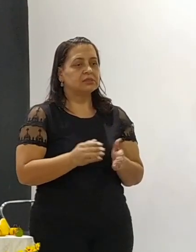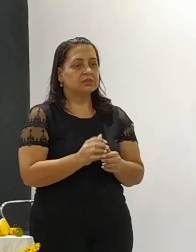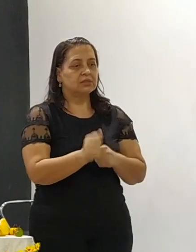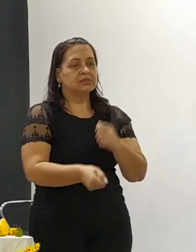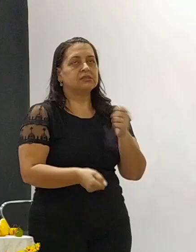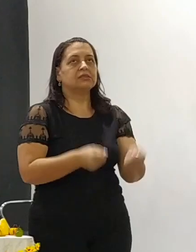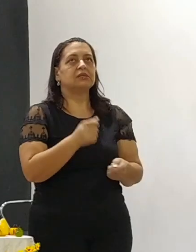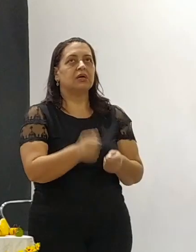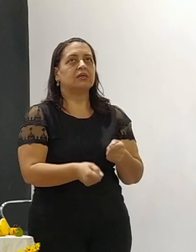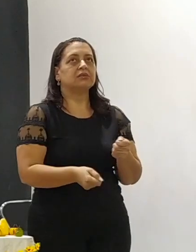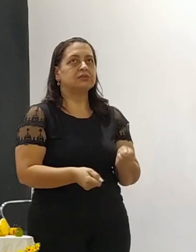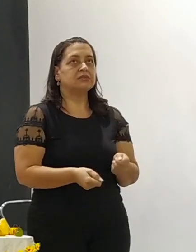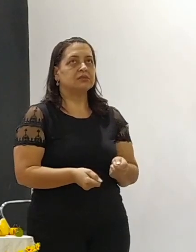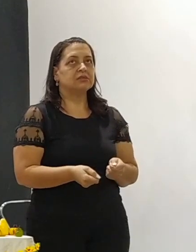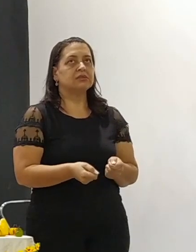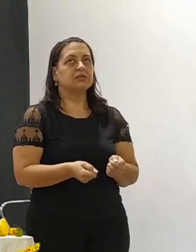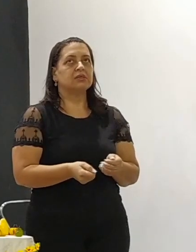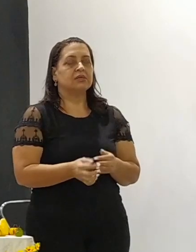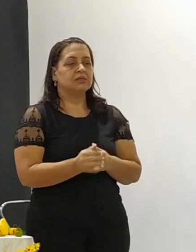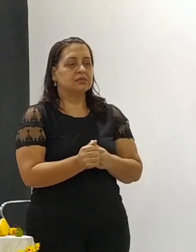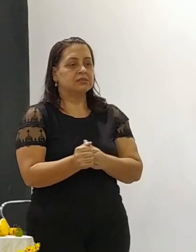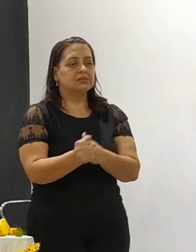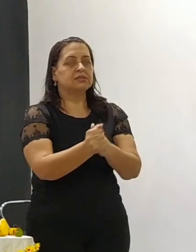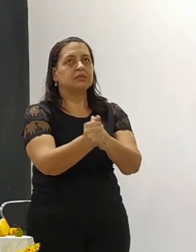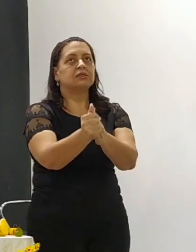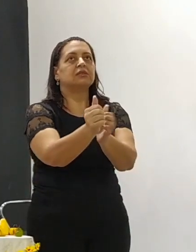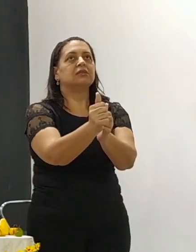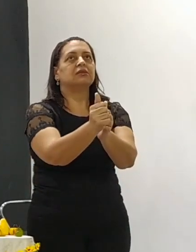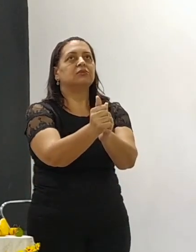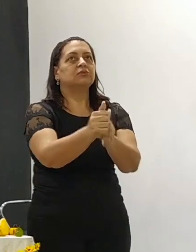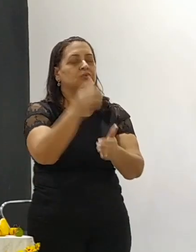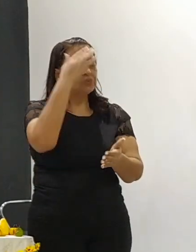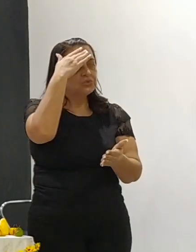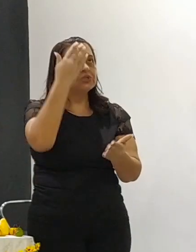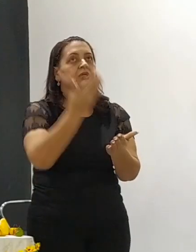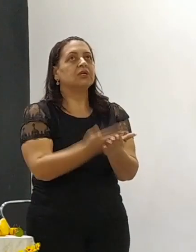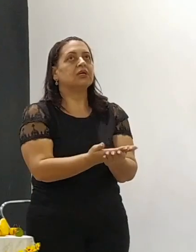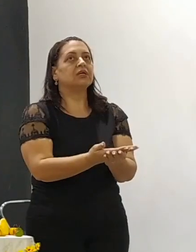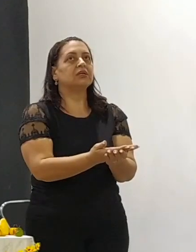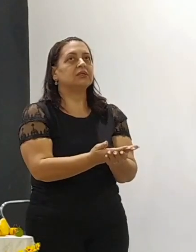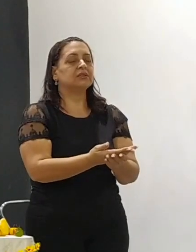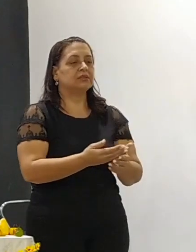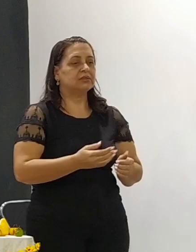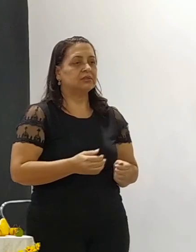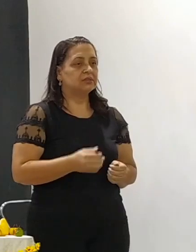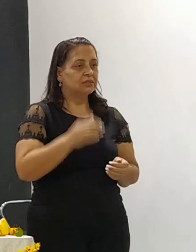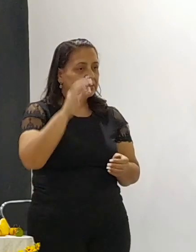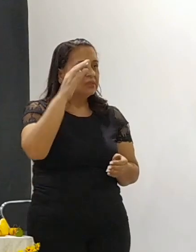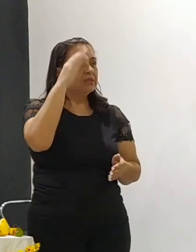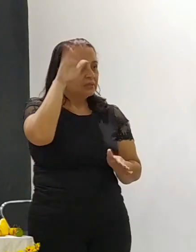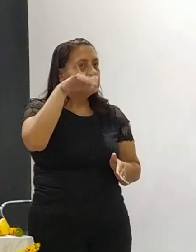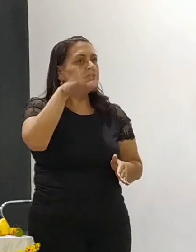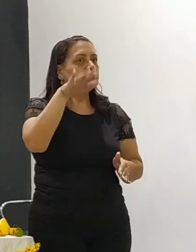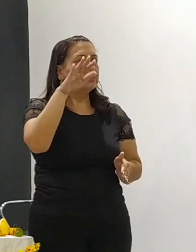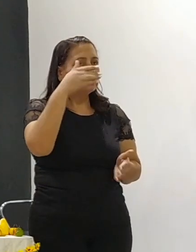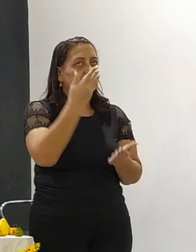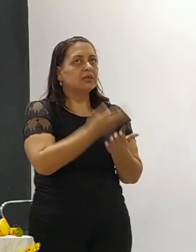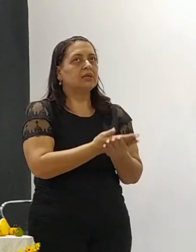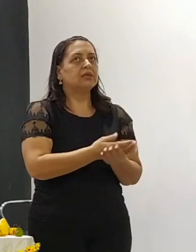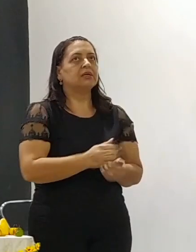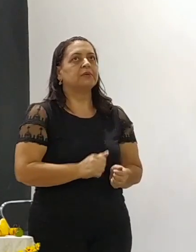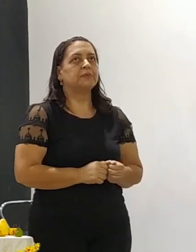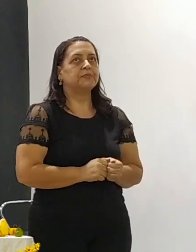e esses sinais seguirão os que crerem. Tem gente que crê aqui? Esses sinais vão seguir você.